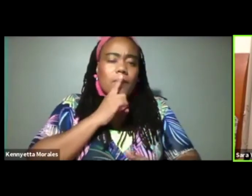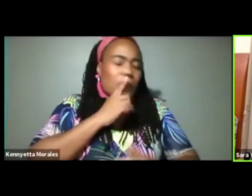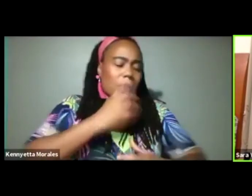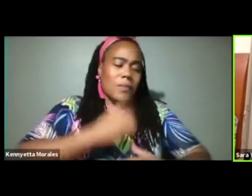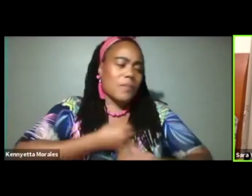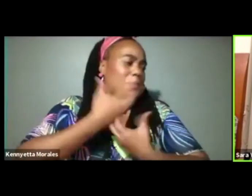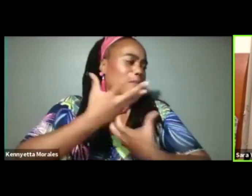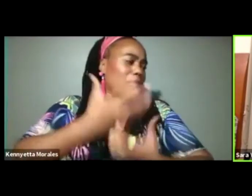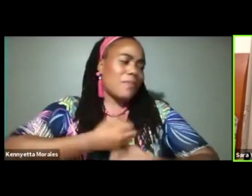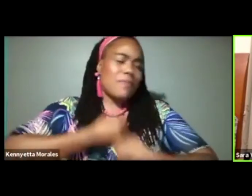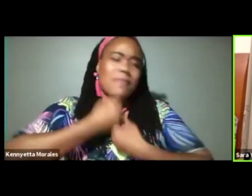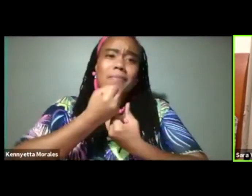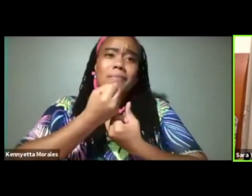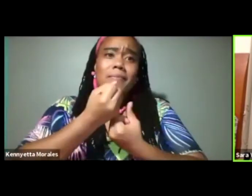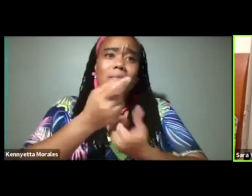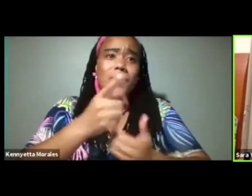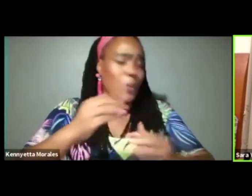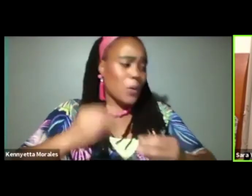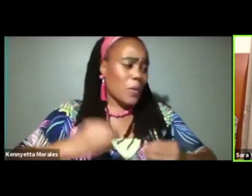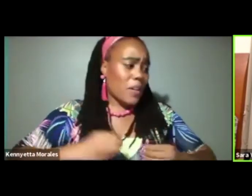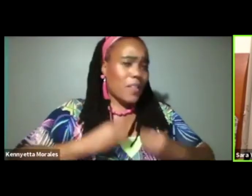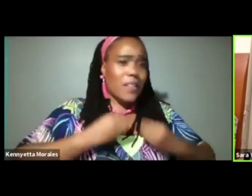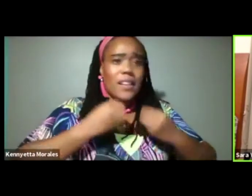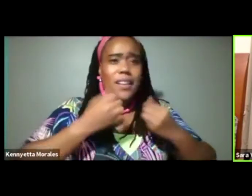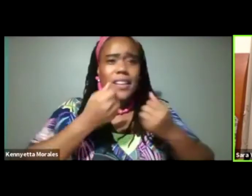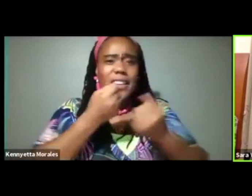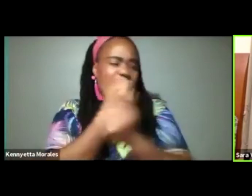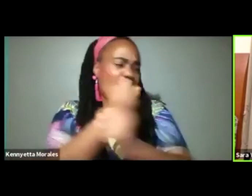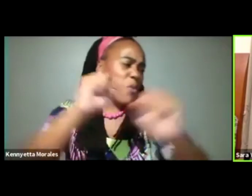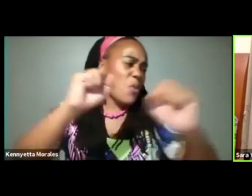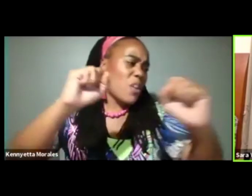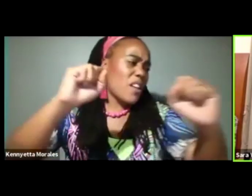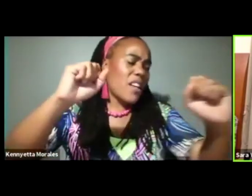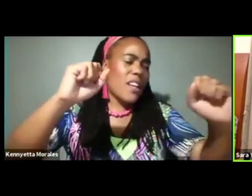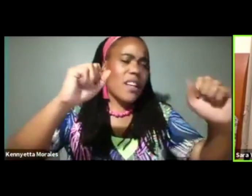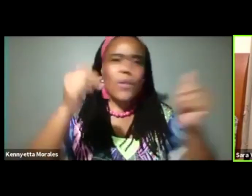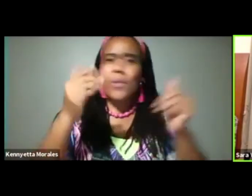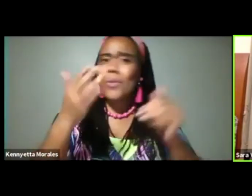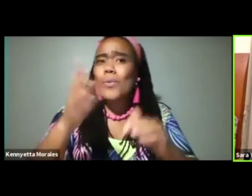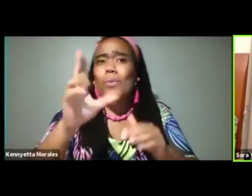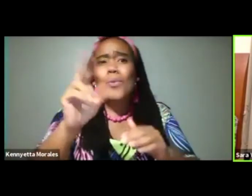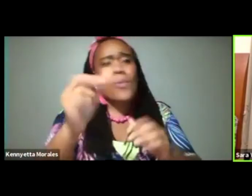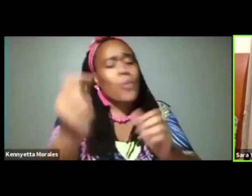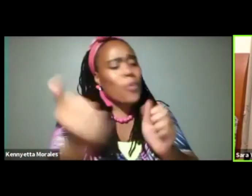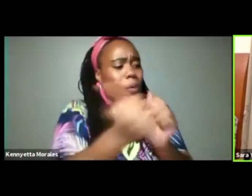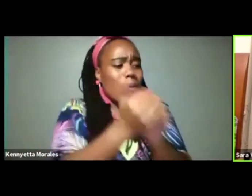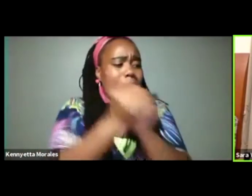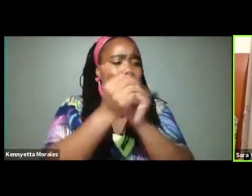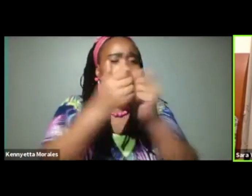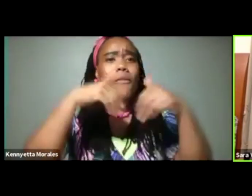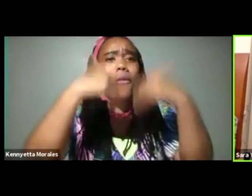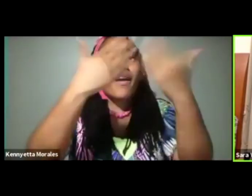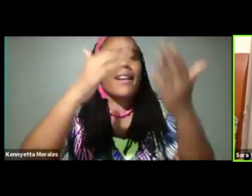quedarte? ¿O nos perdemos por la ciudad? Estoy